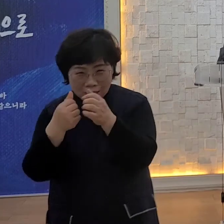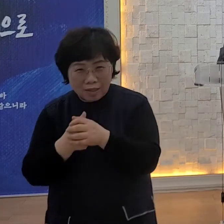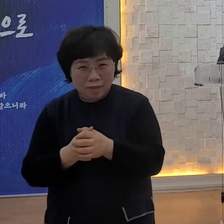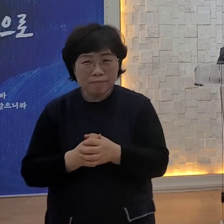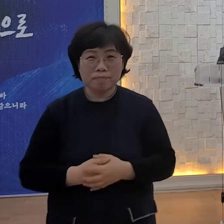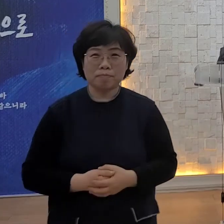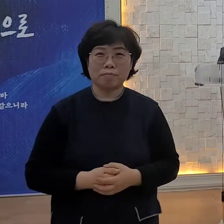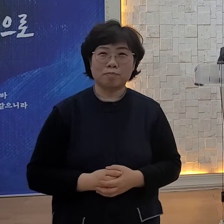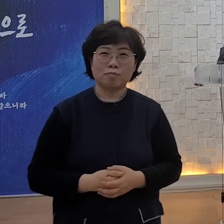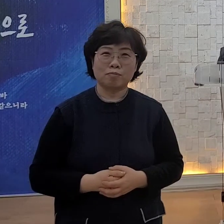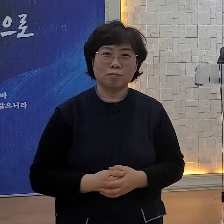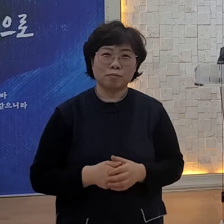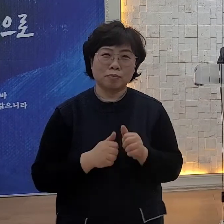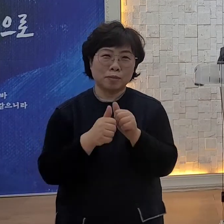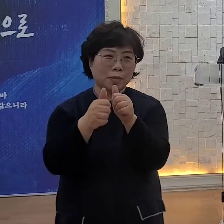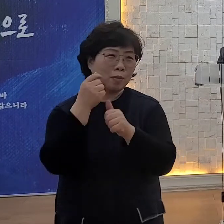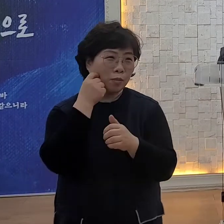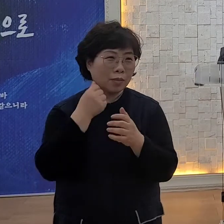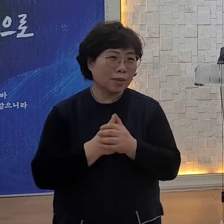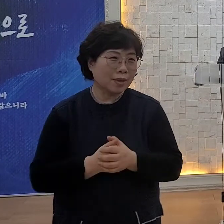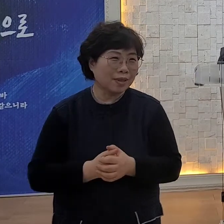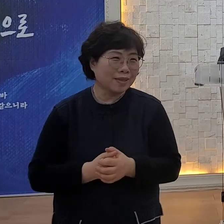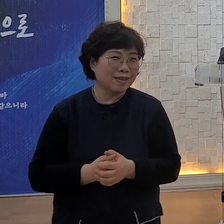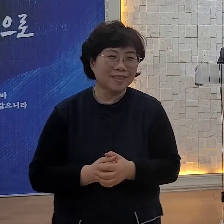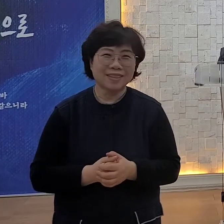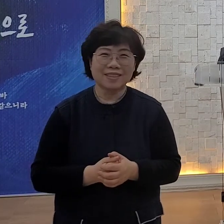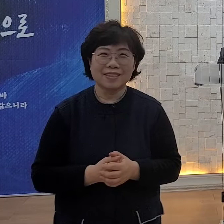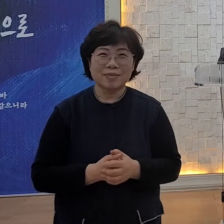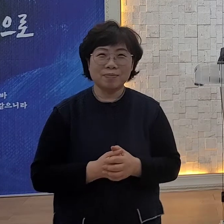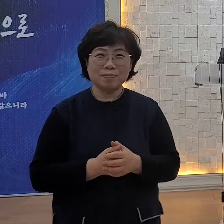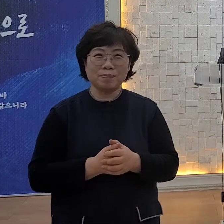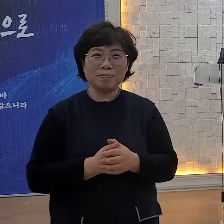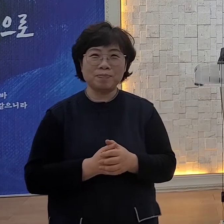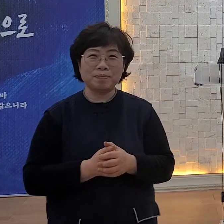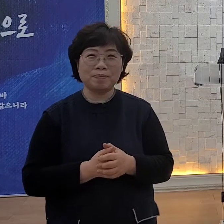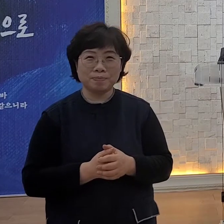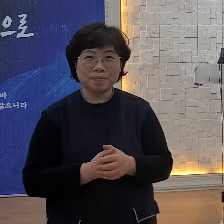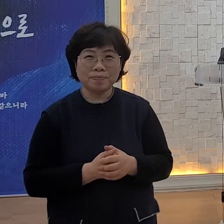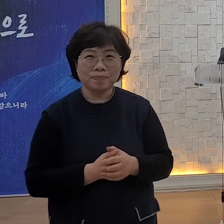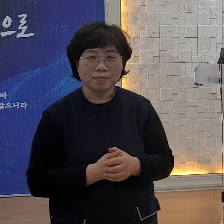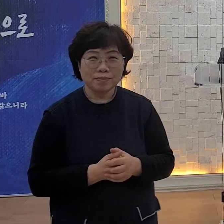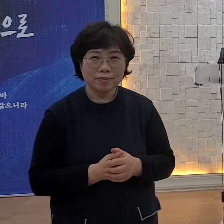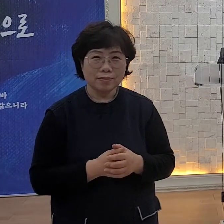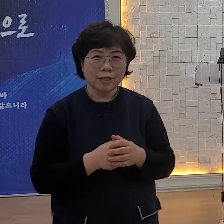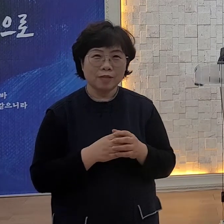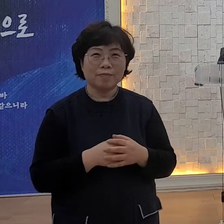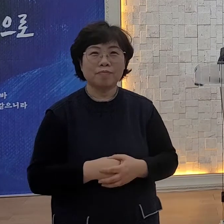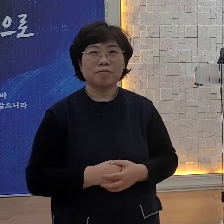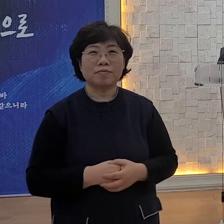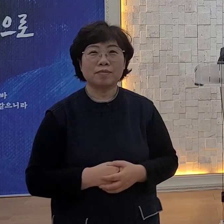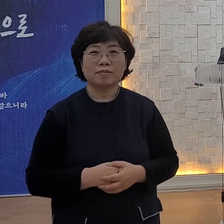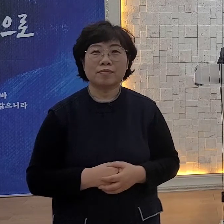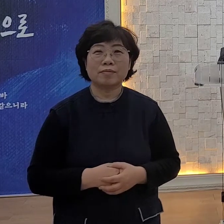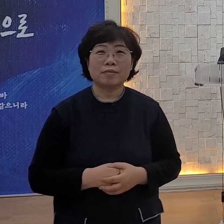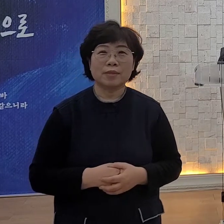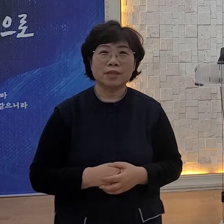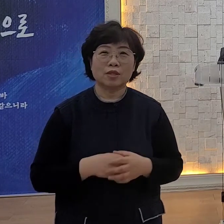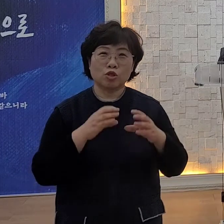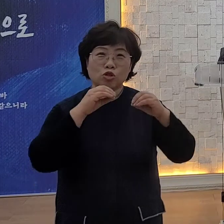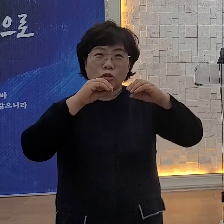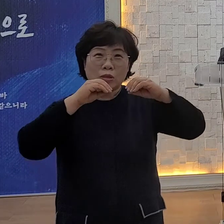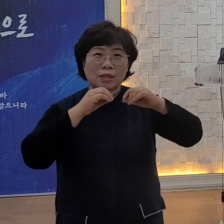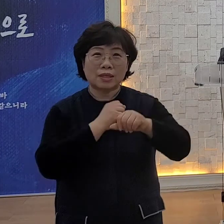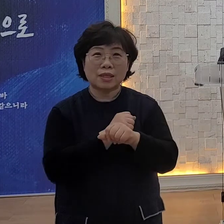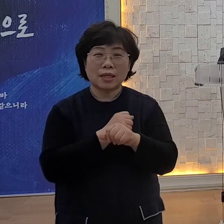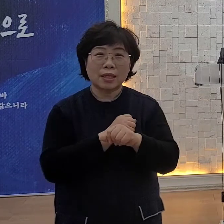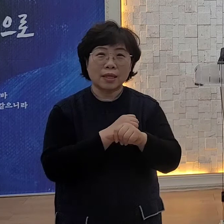탐욕, 악의가 가득한 자요, 시기, 살인, 분쟁, 사기, 악독이 가득한 자요, 수근수근하는